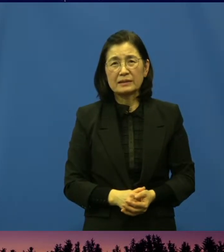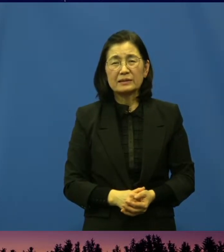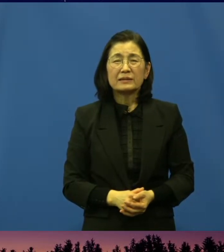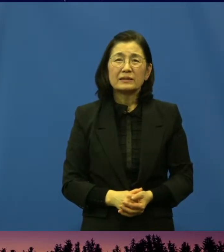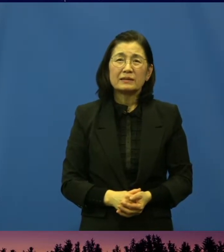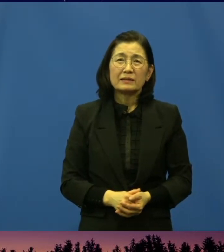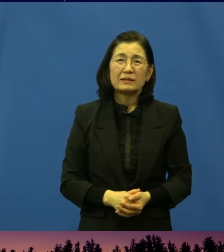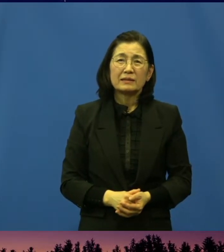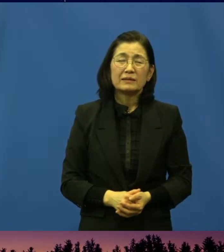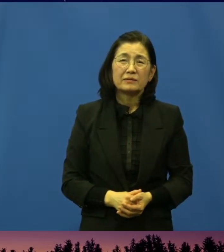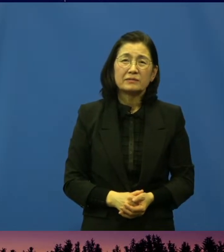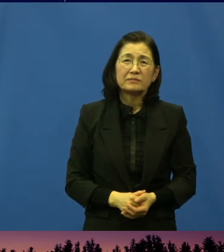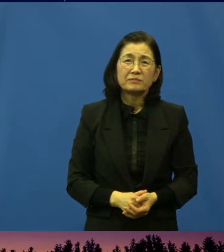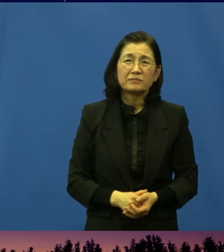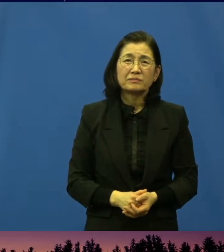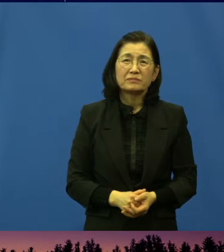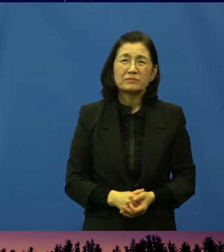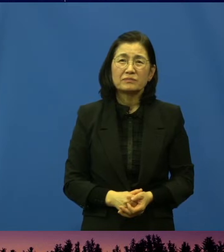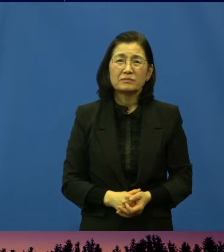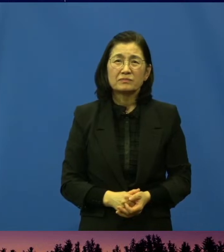막 세상이 그냥